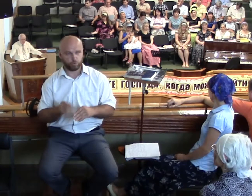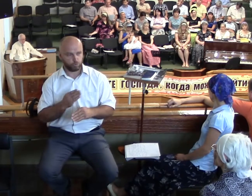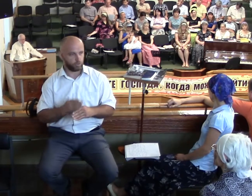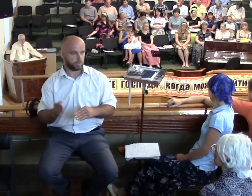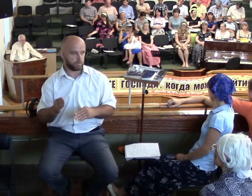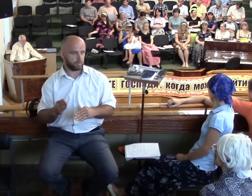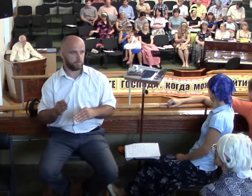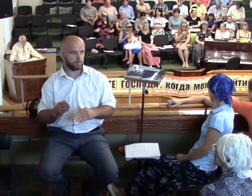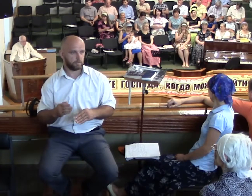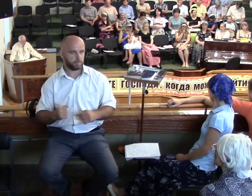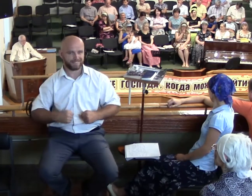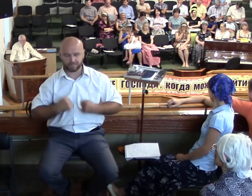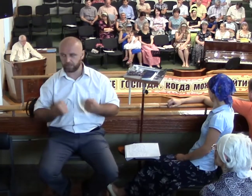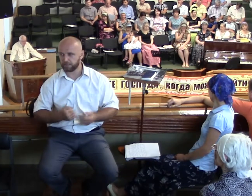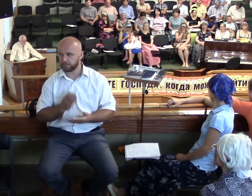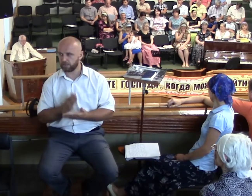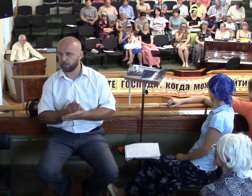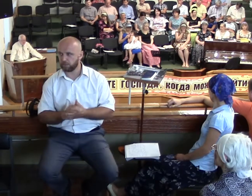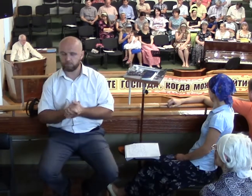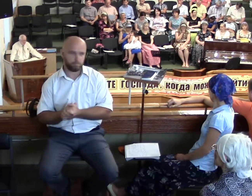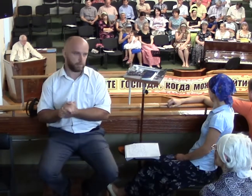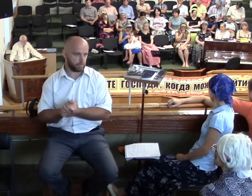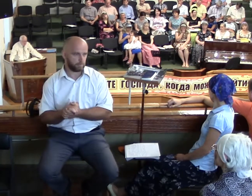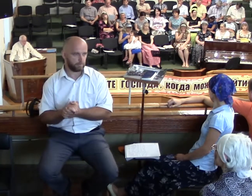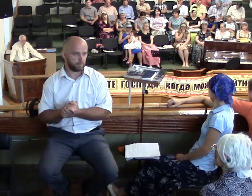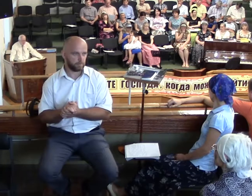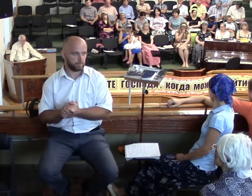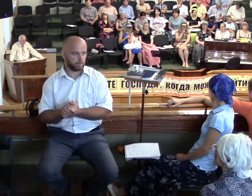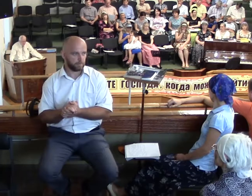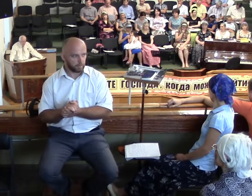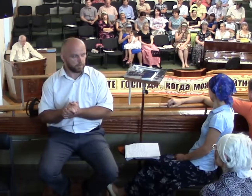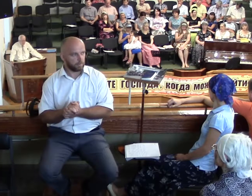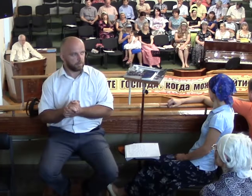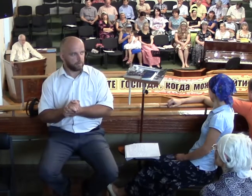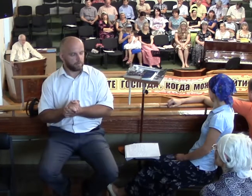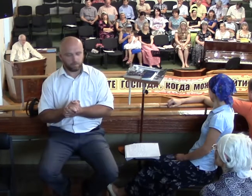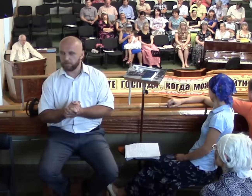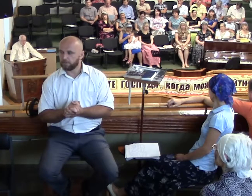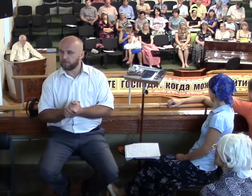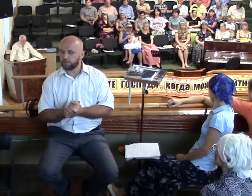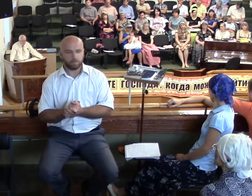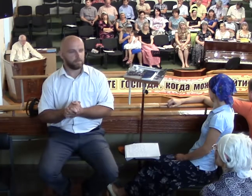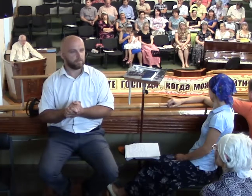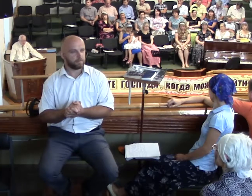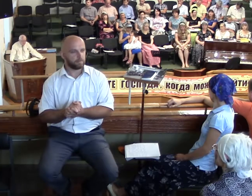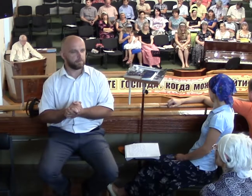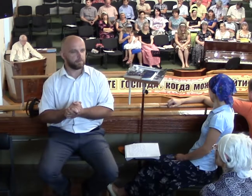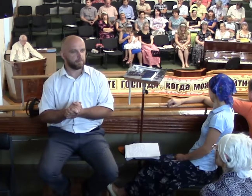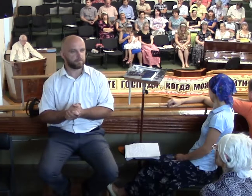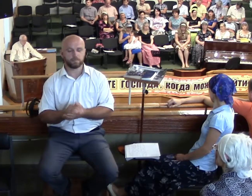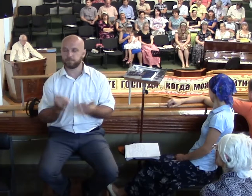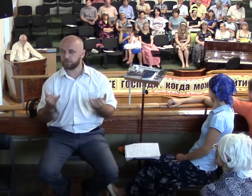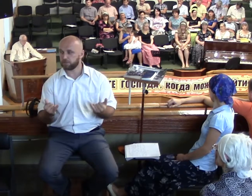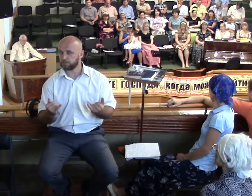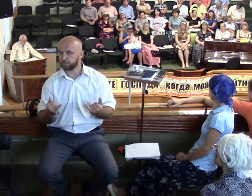часть. Старайтесь иметь мир со всеми и святость, без которой никто не видит Господа. Мы будем